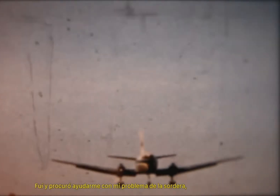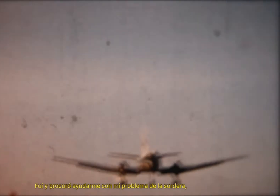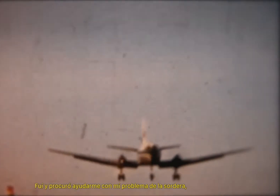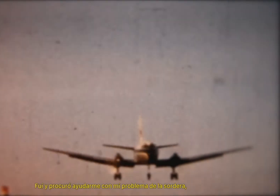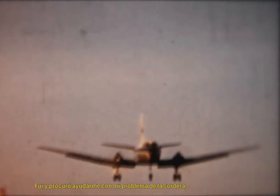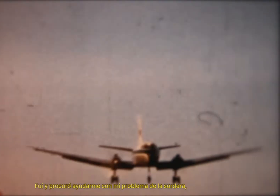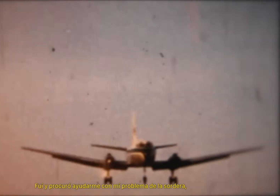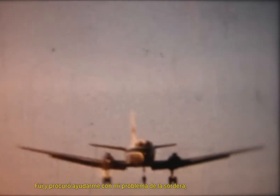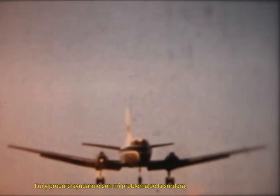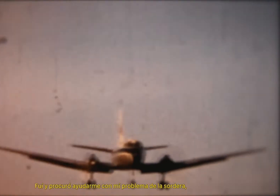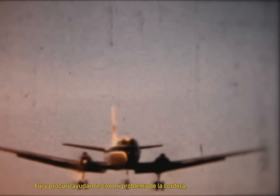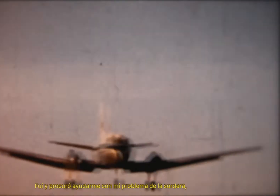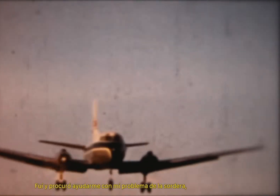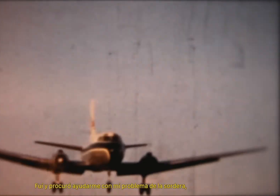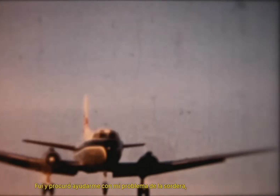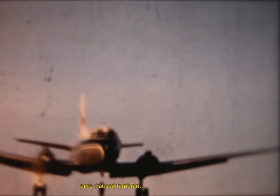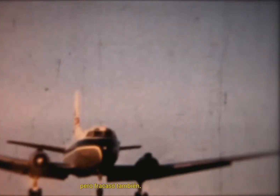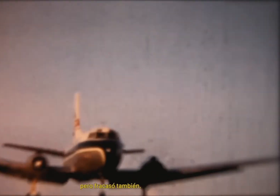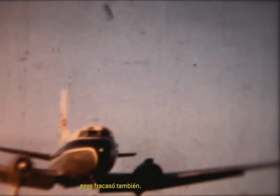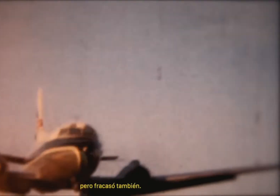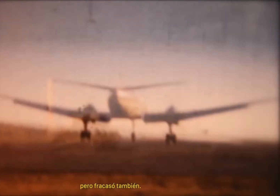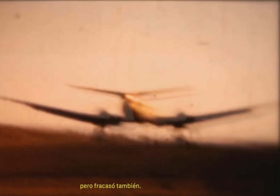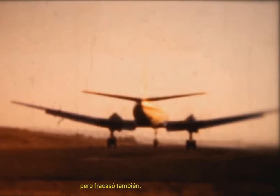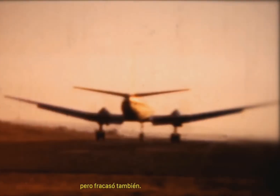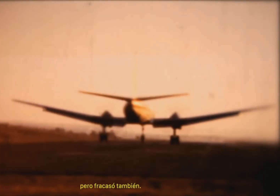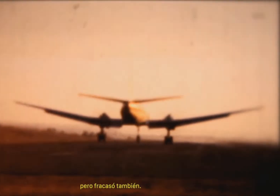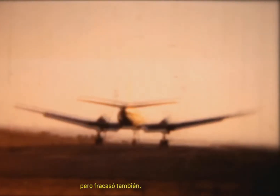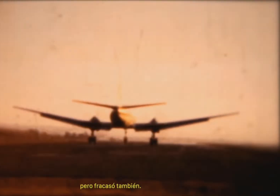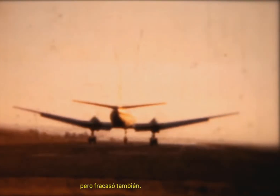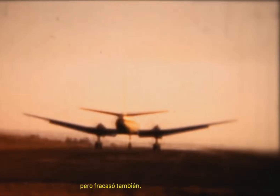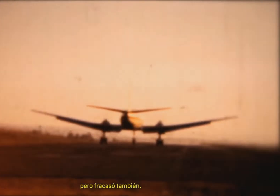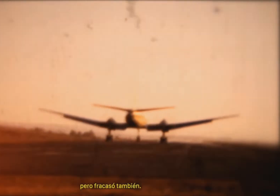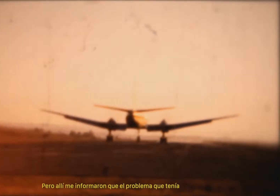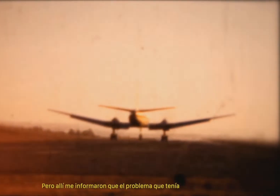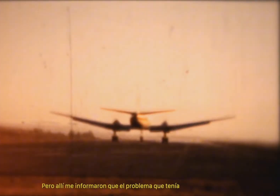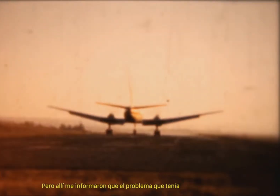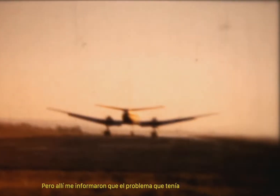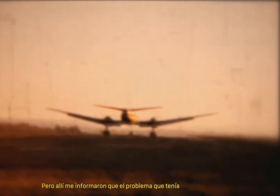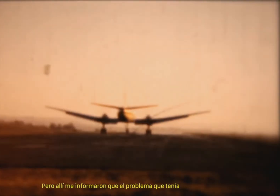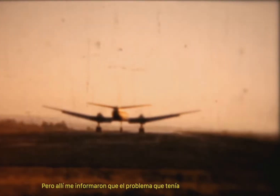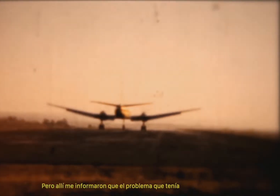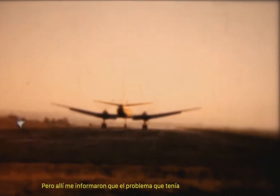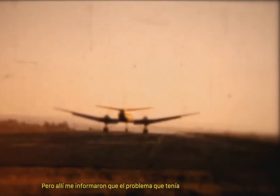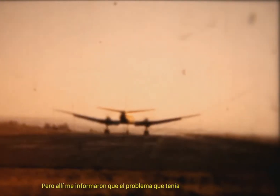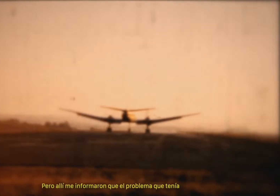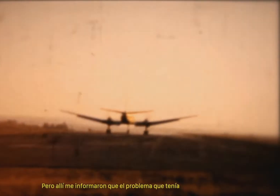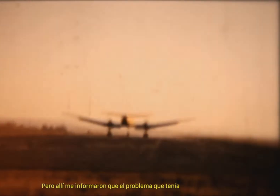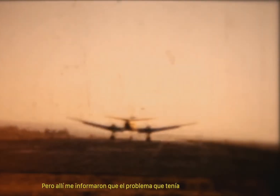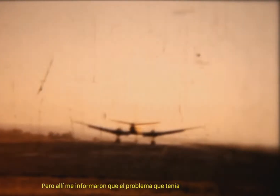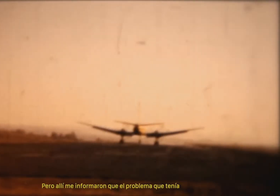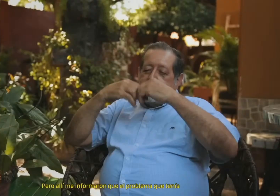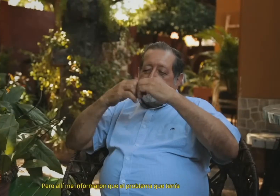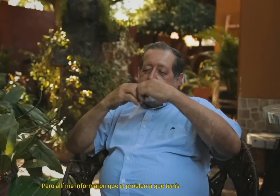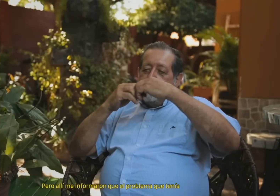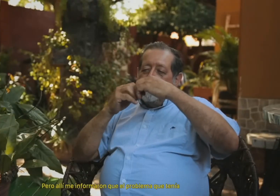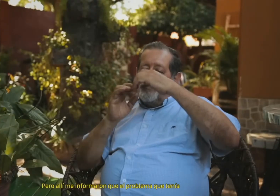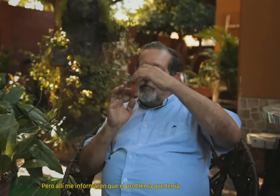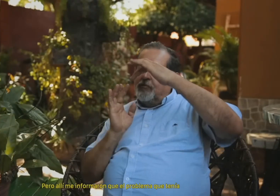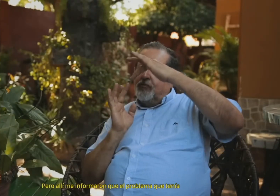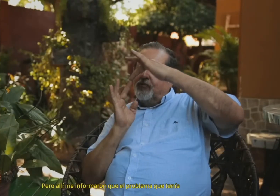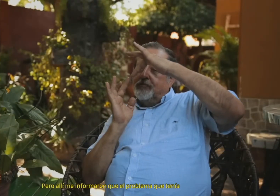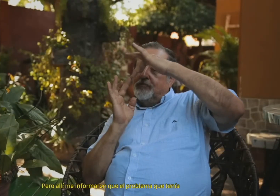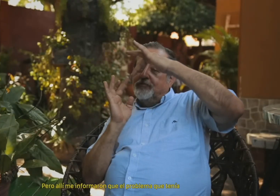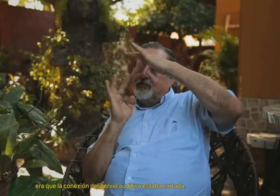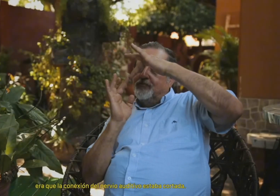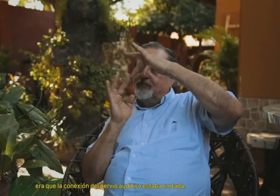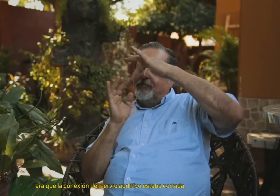ayudarme con mi problema de la sordera, pero fracasó también. Pero allí me informaron que el problema